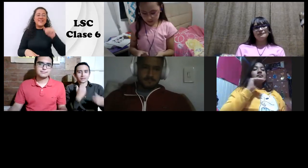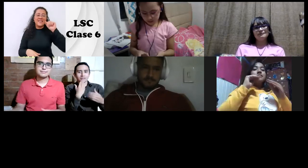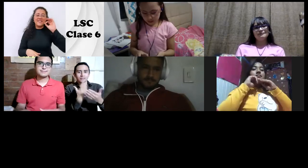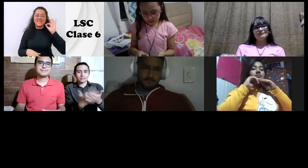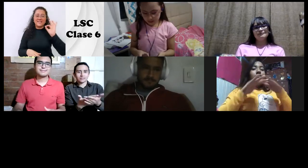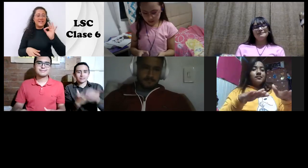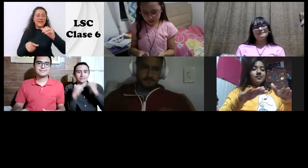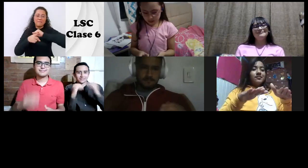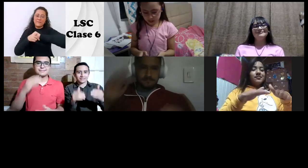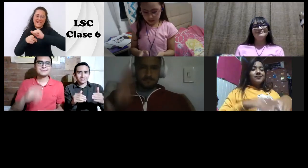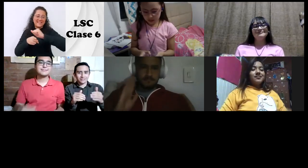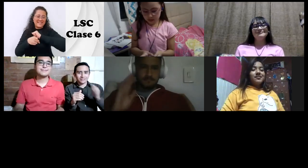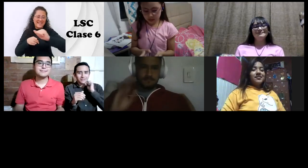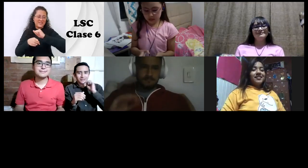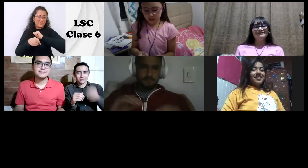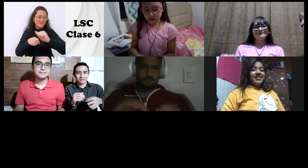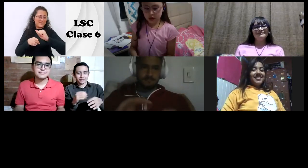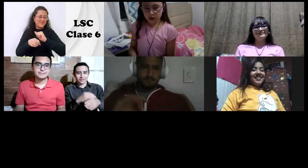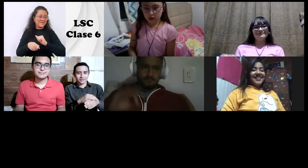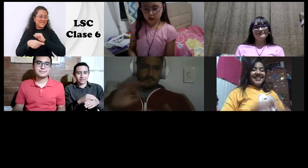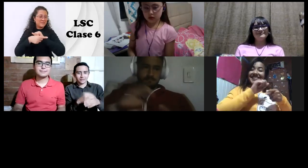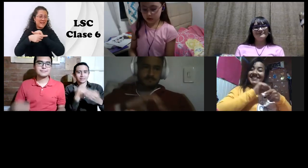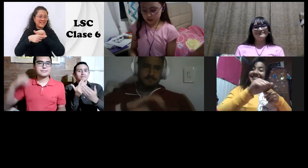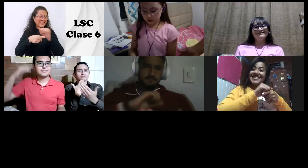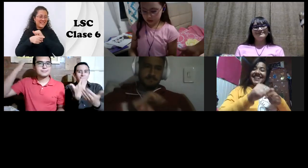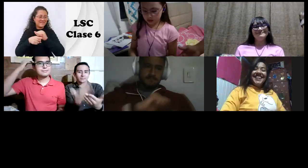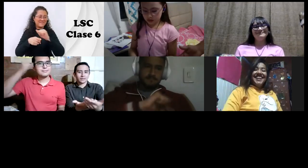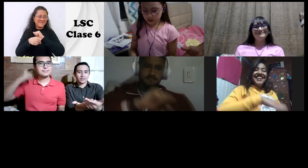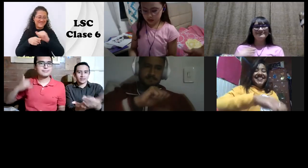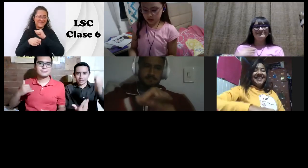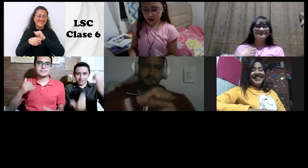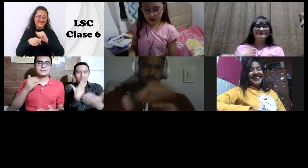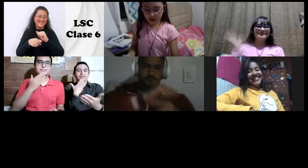y sigan practicando. Practicar.